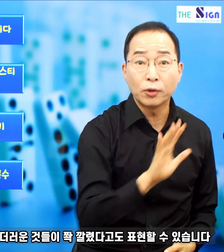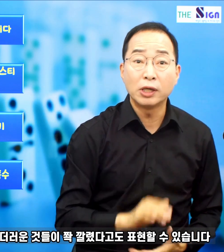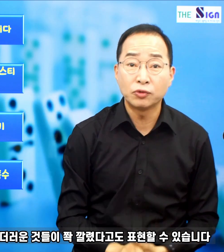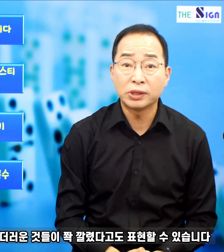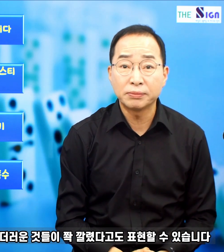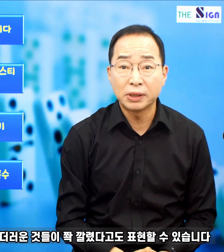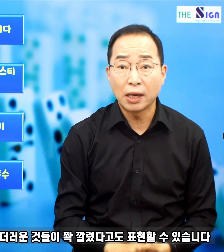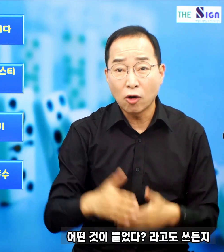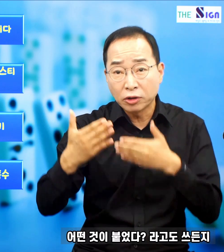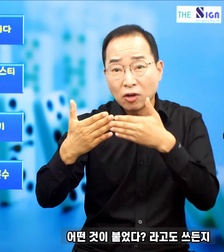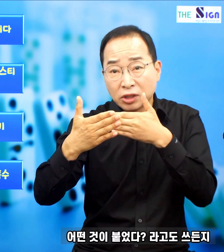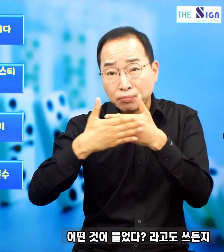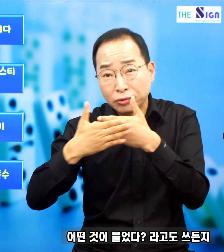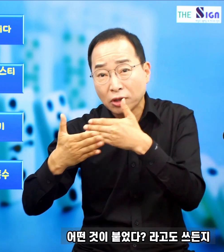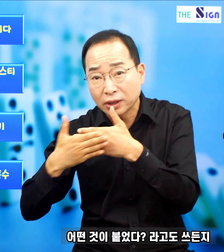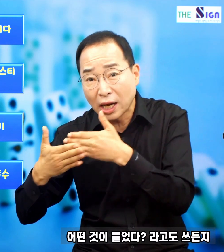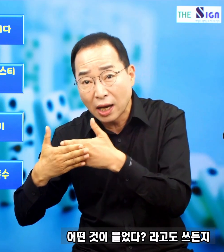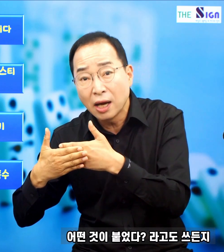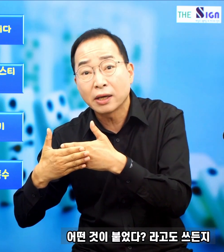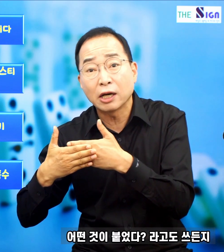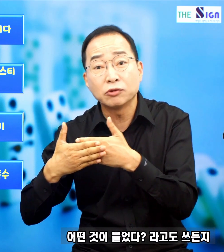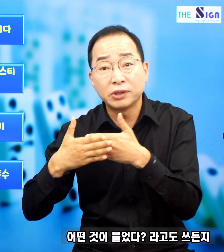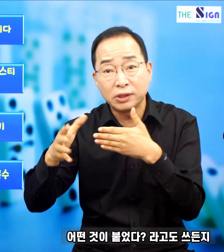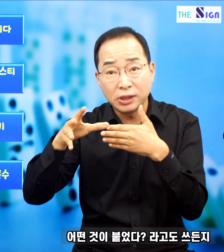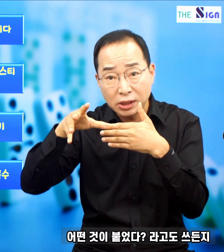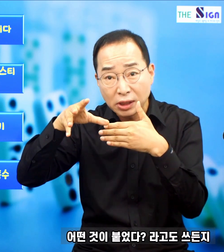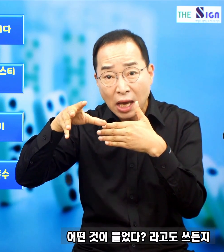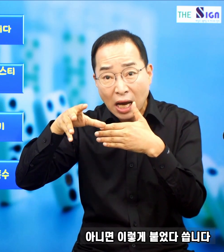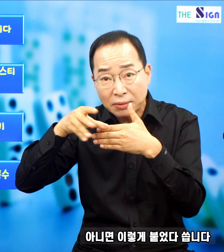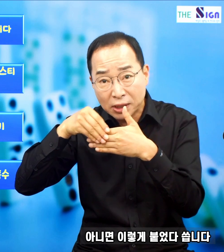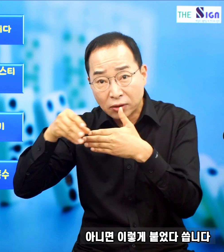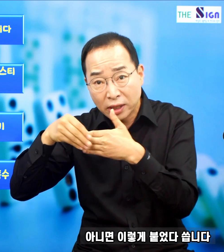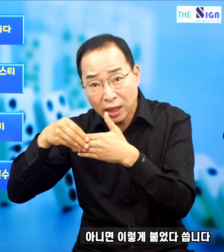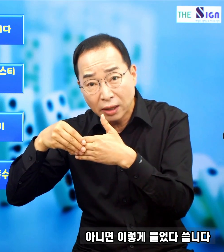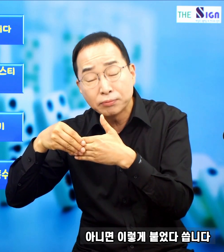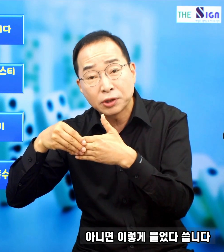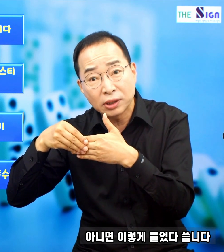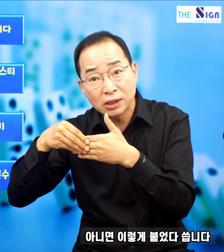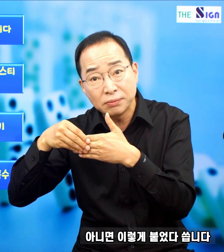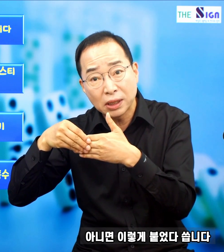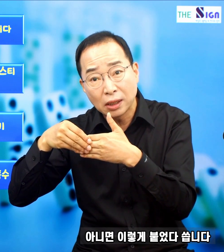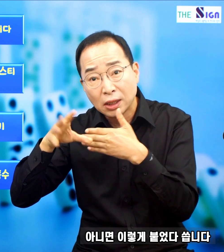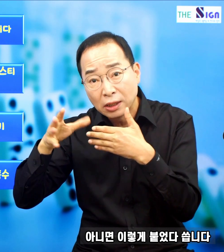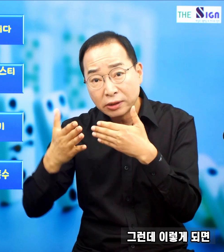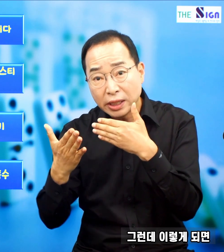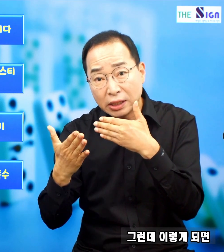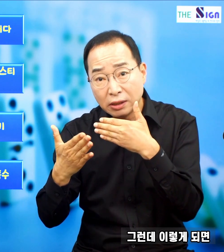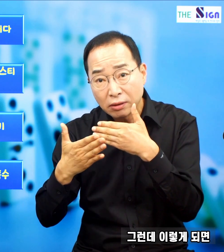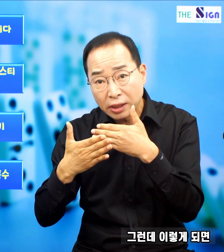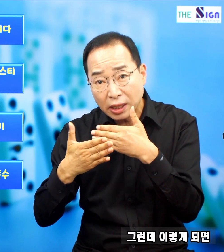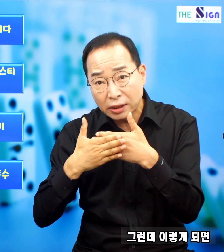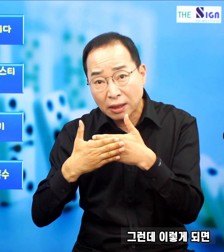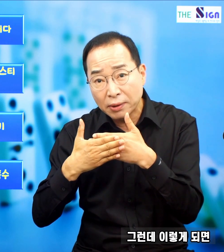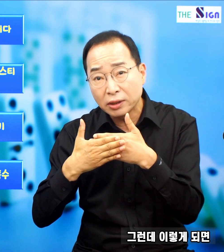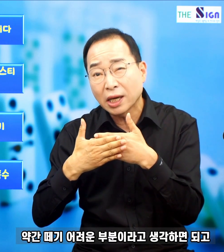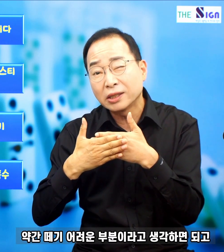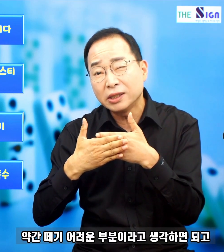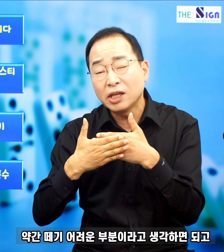수 있습니다. 어떤 것이 붙었다 라고도 쓰든지 아니면 이렇게 붙었다 씁니다. 근데 이렇게 되면 약간 띄기